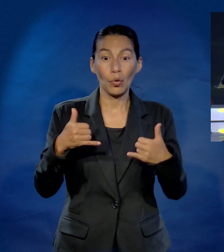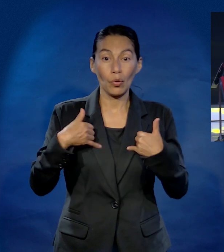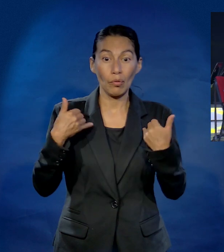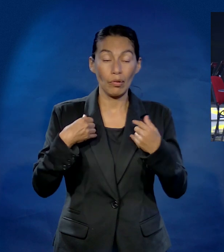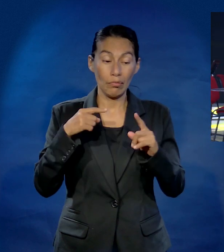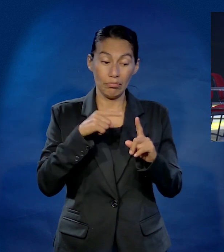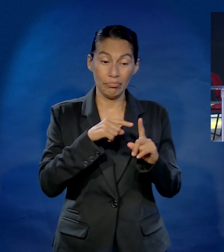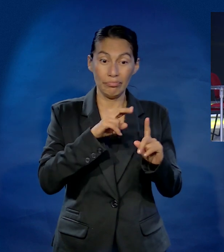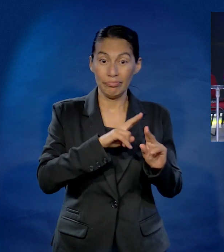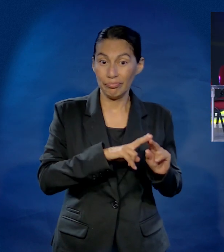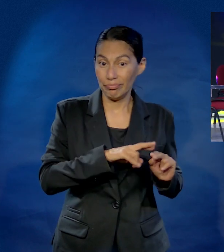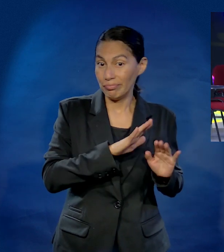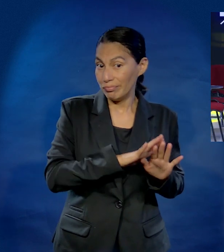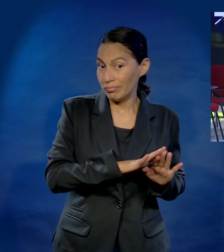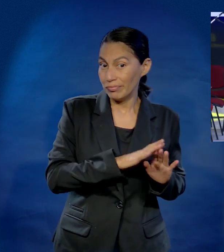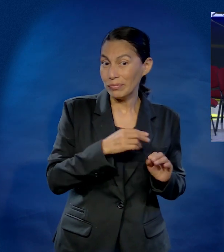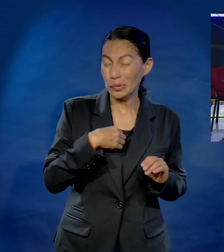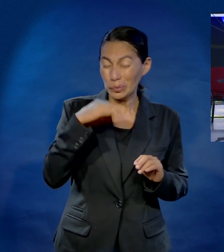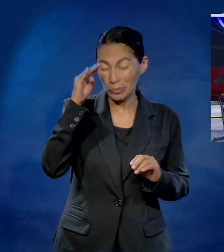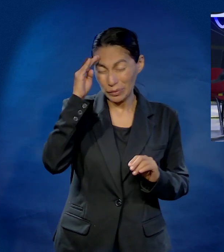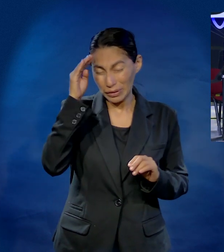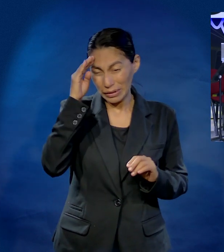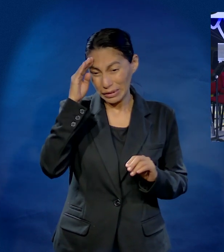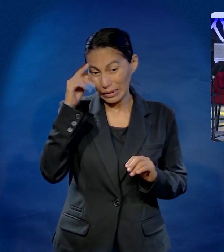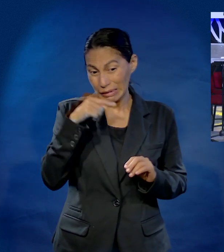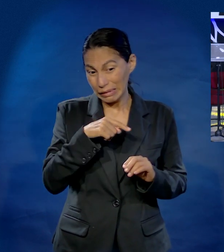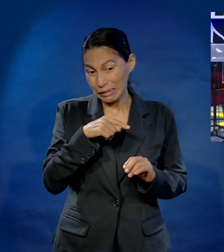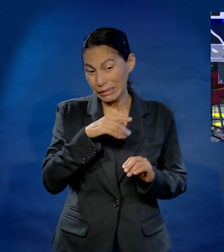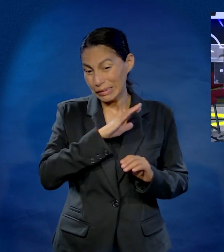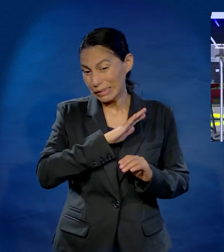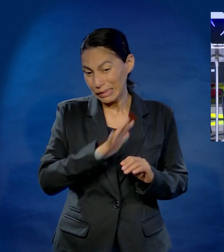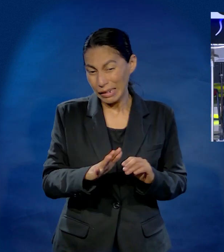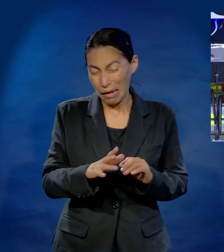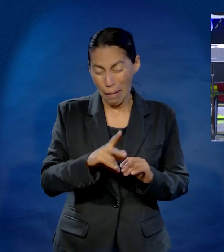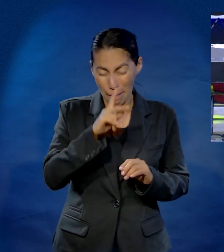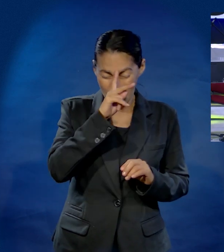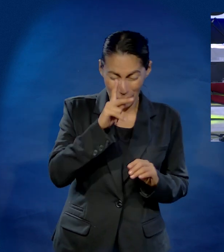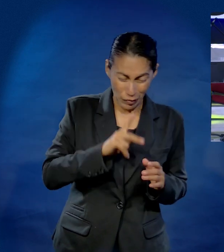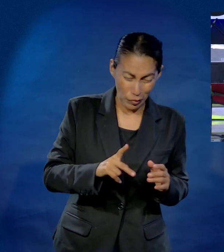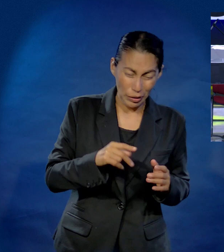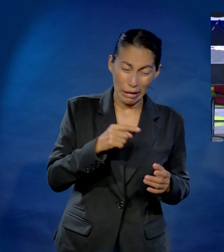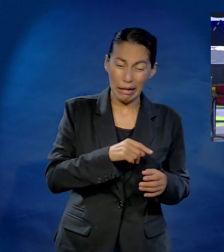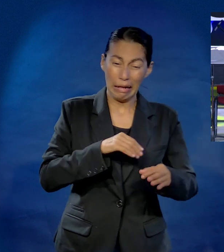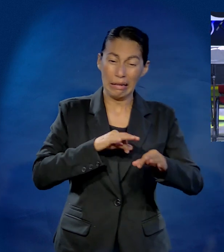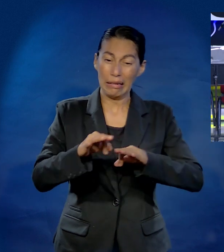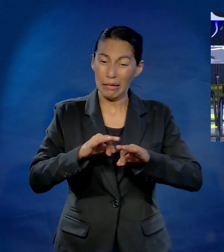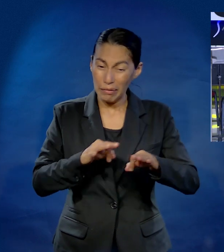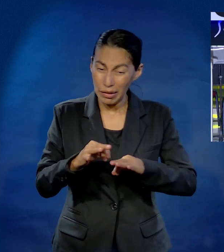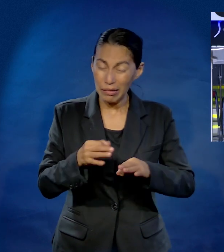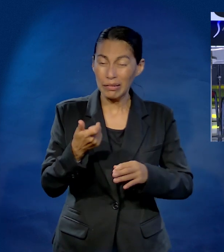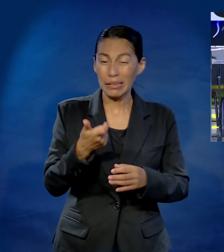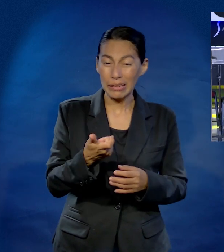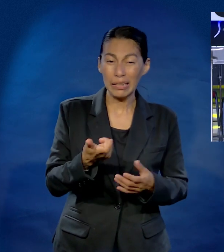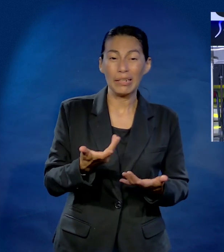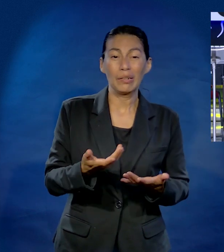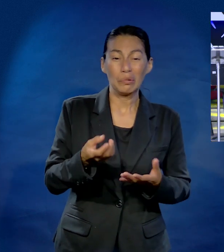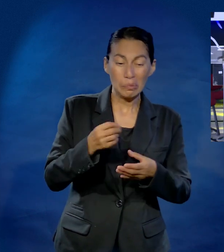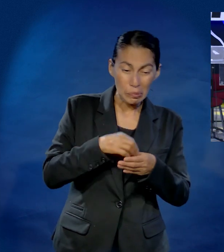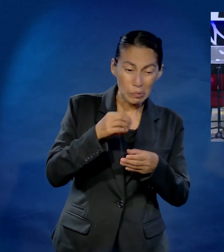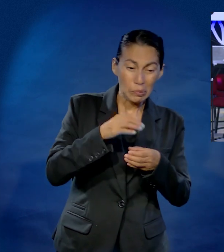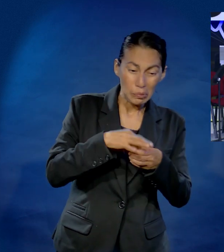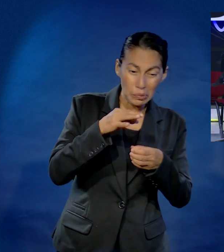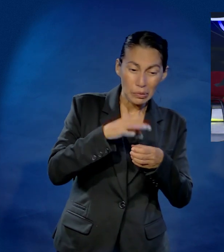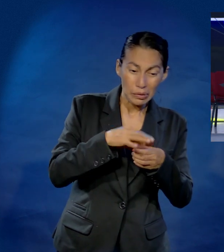fui. Pero yo iba preocupado. El muchacho ya se le arruinó su evento. Así estaba yo. El muchacho,